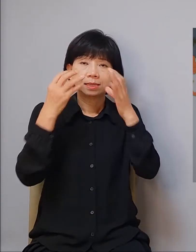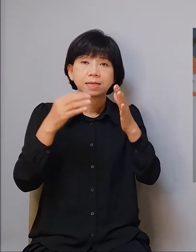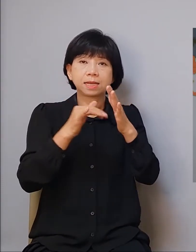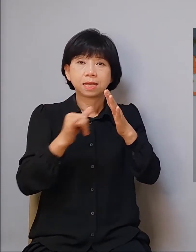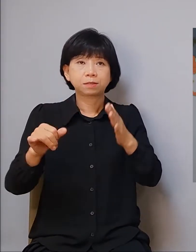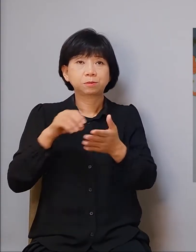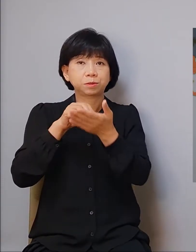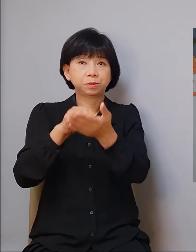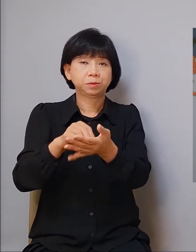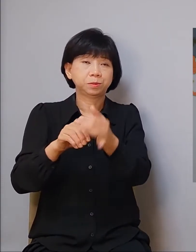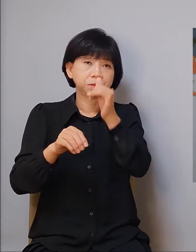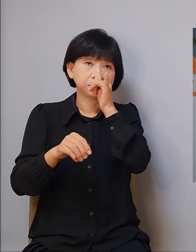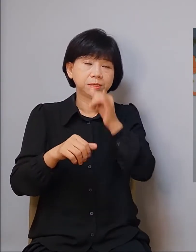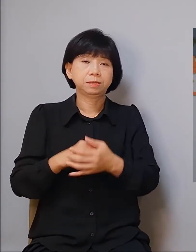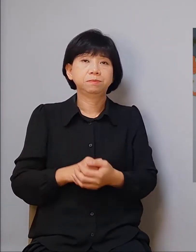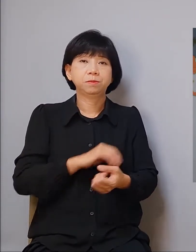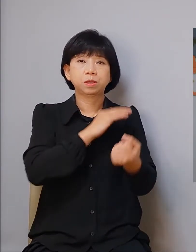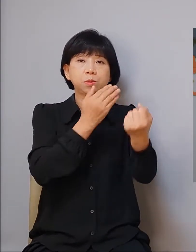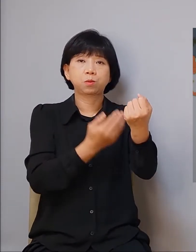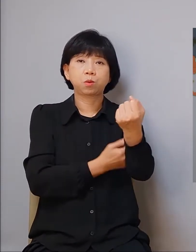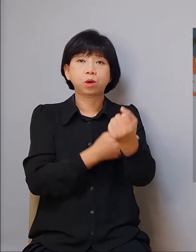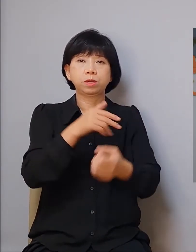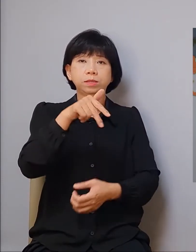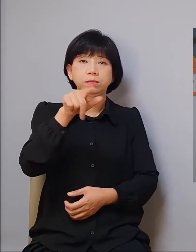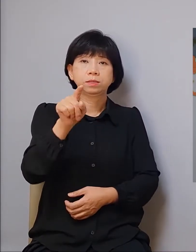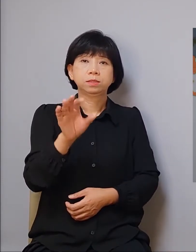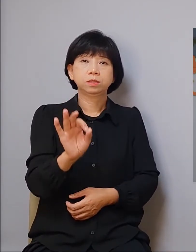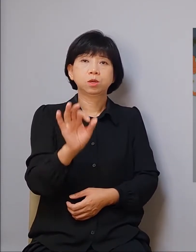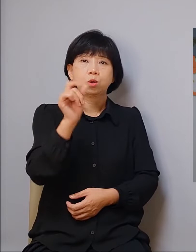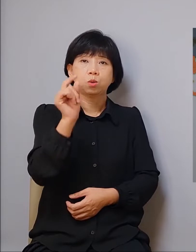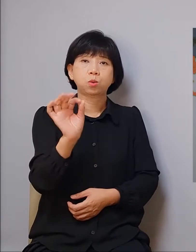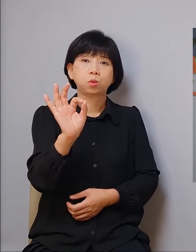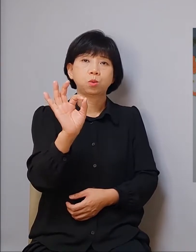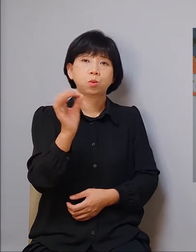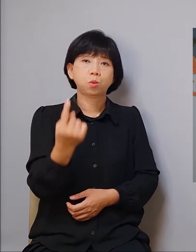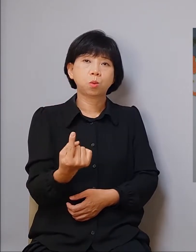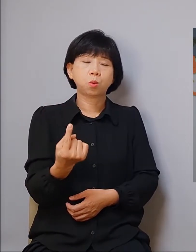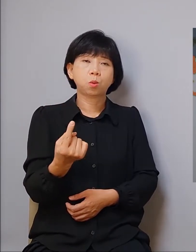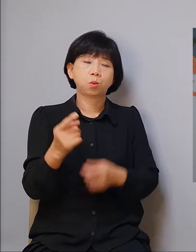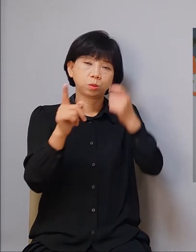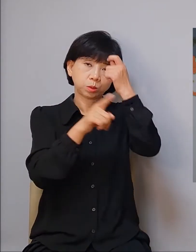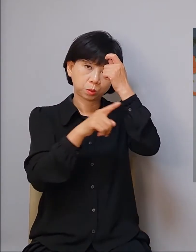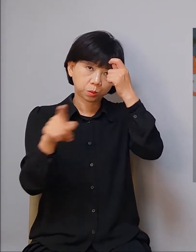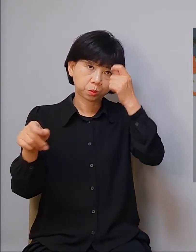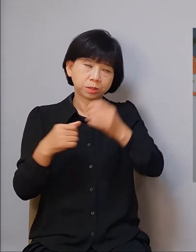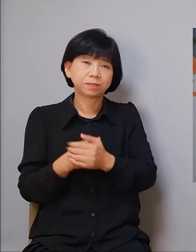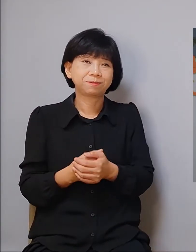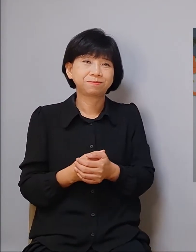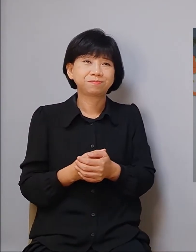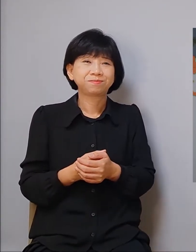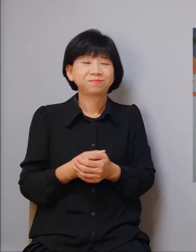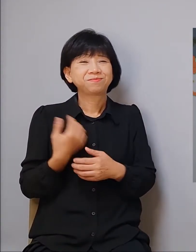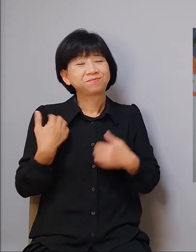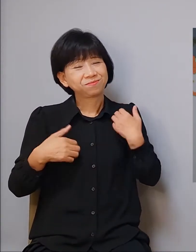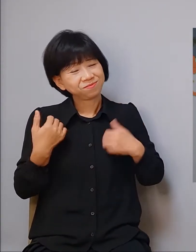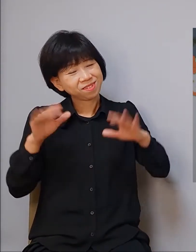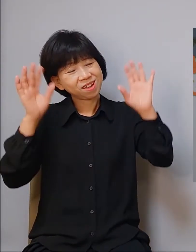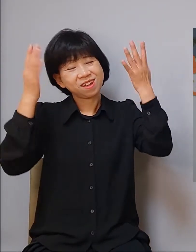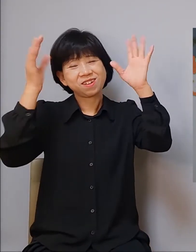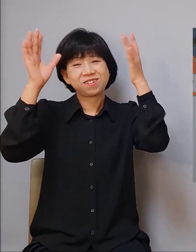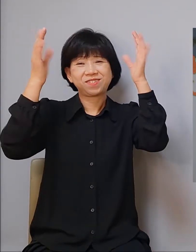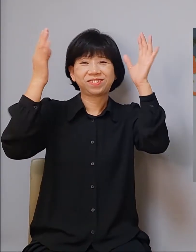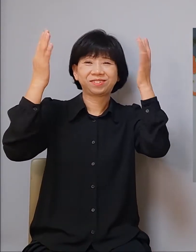분이 있네요. 권정호 성도님. 네, 어디 계십니까? 네, 저 뒤에 계시네. 우리 환영의 박수 한번